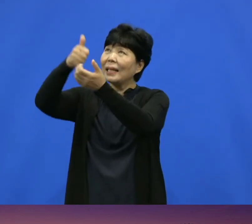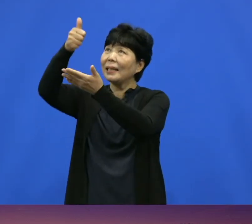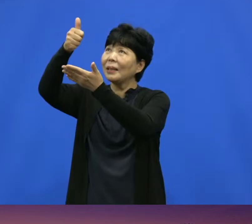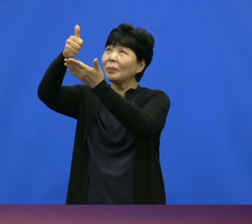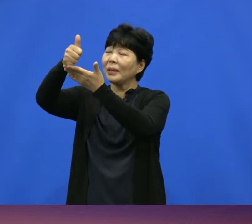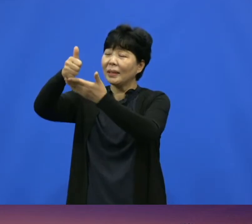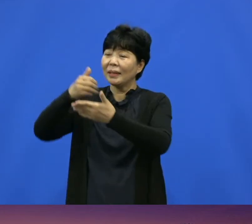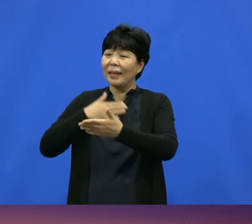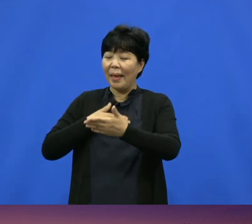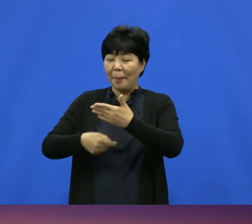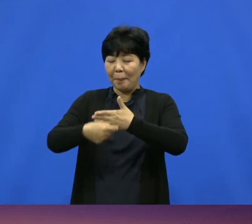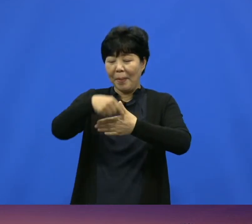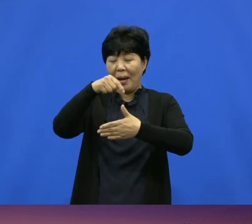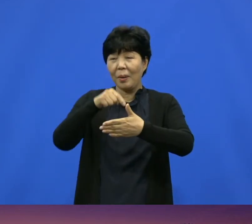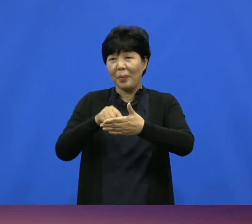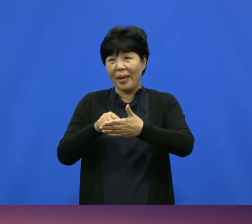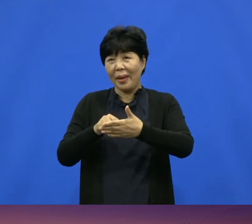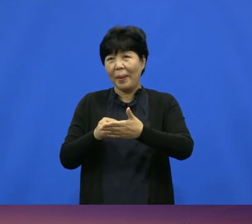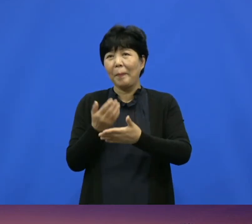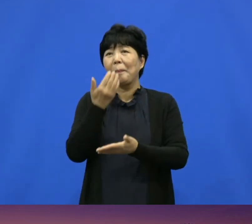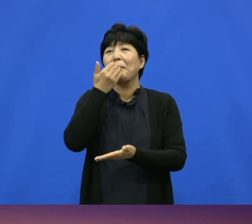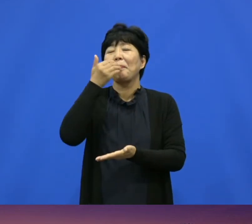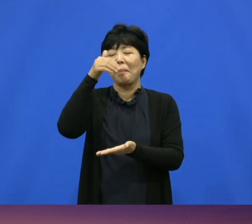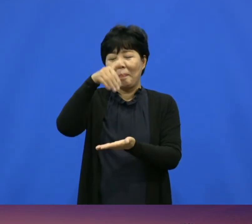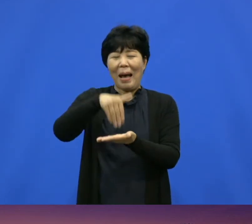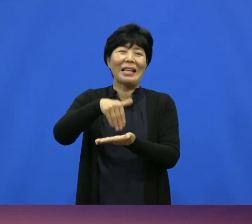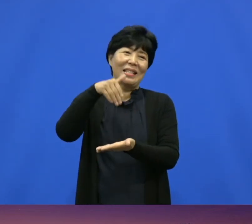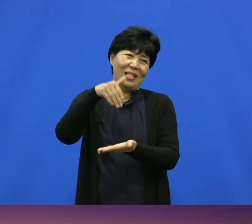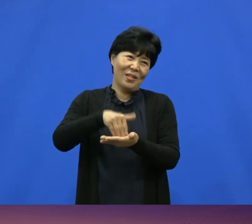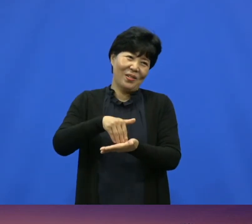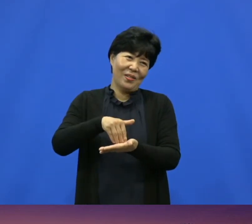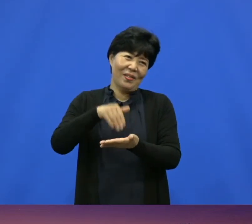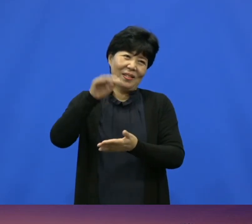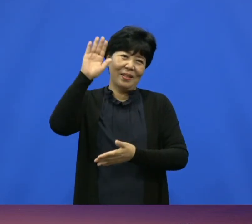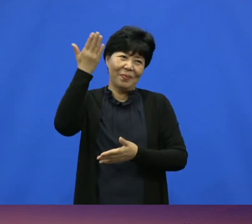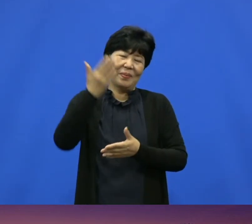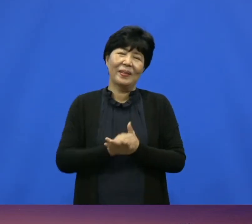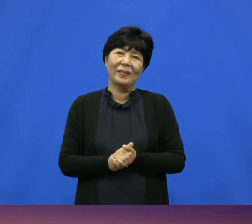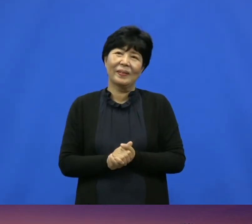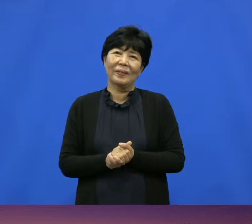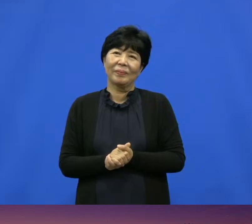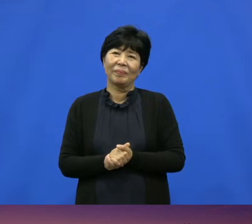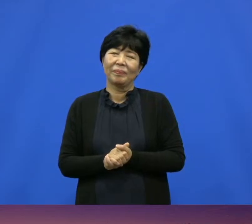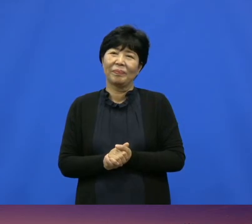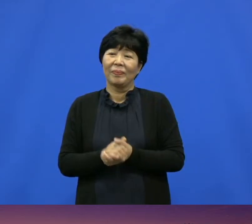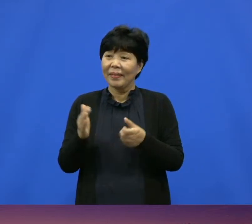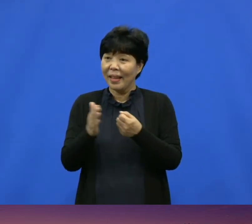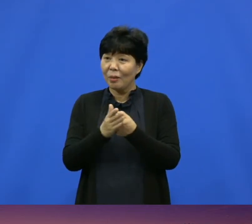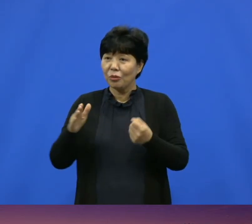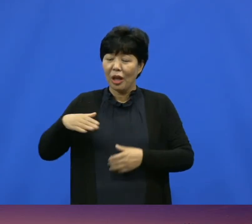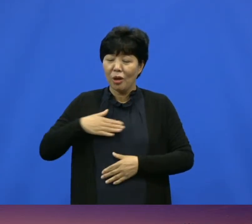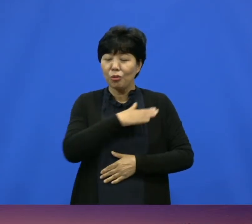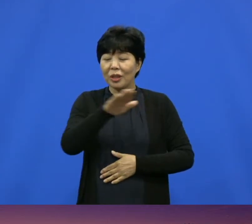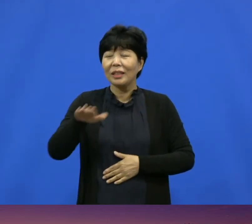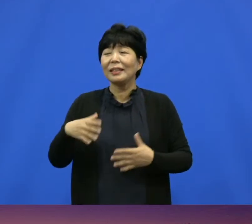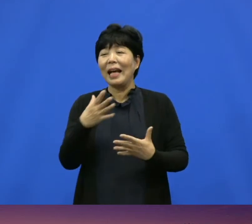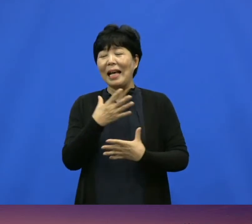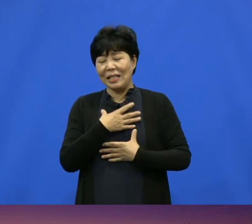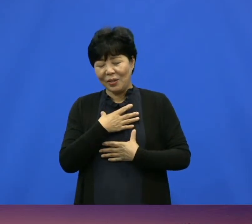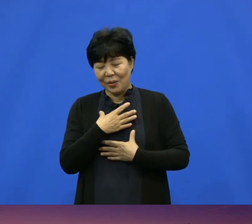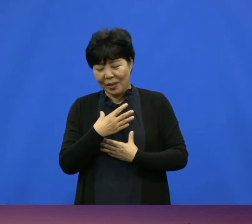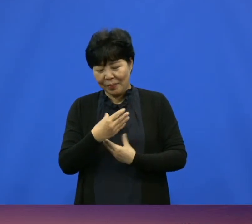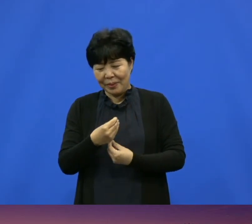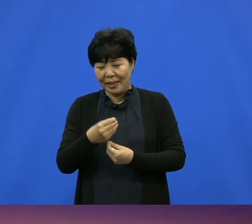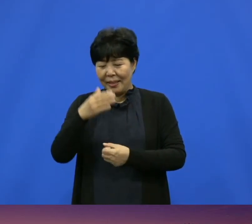분깃이 되실 때 우리는 안전하다는 것입니다. 그래서 28절의 결론이 이거예요. 하나님께